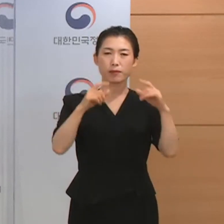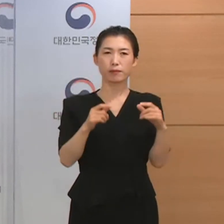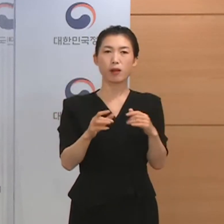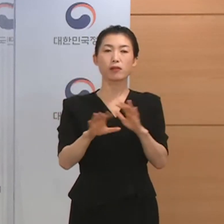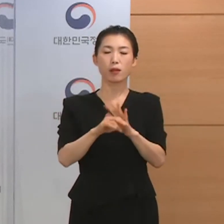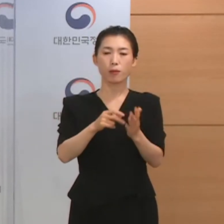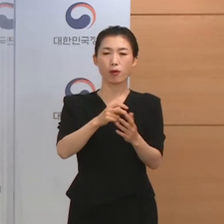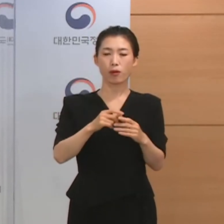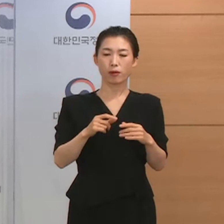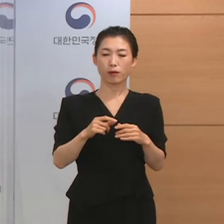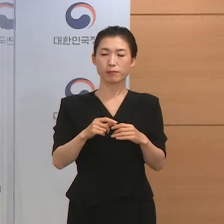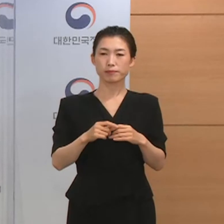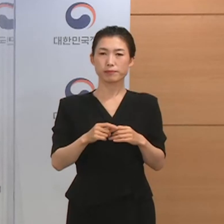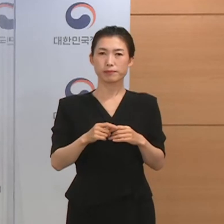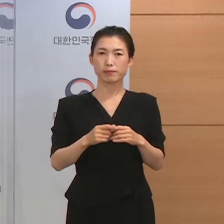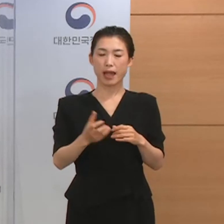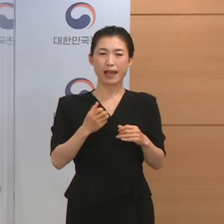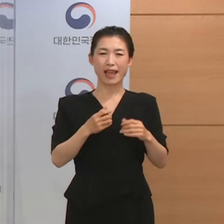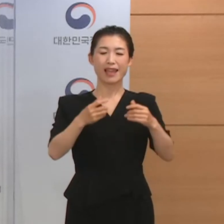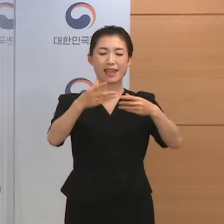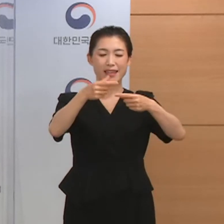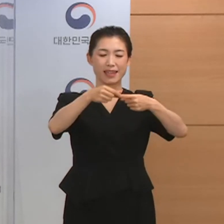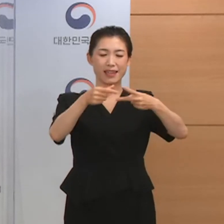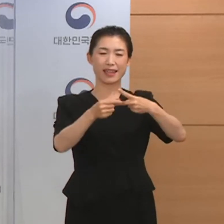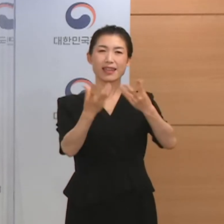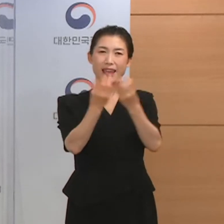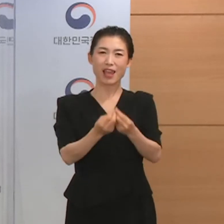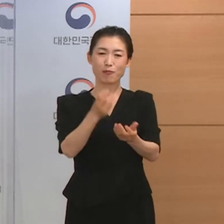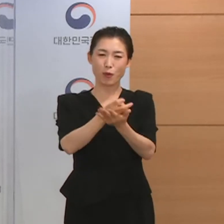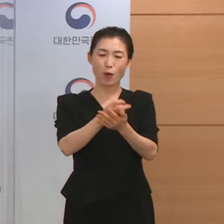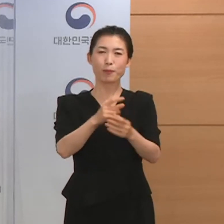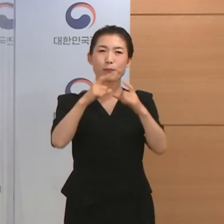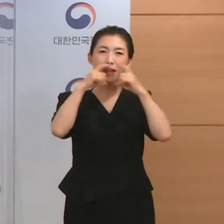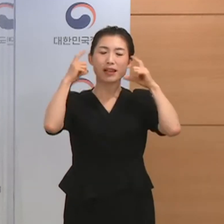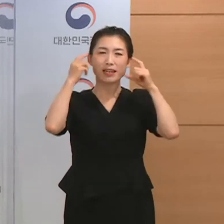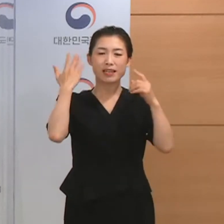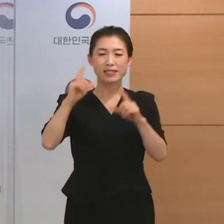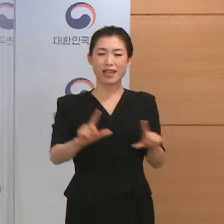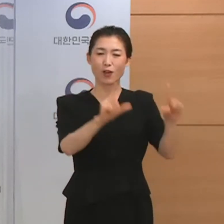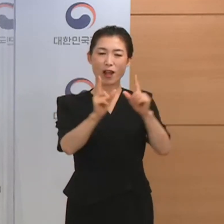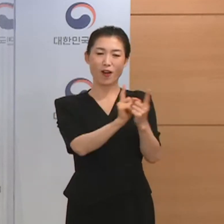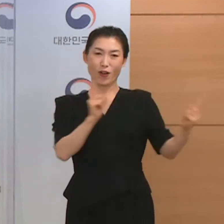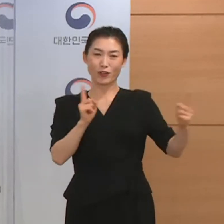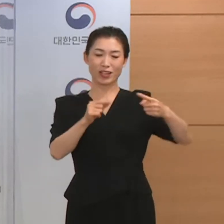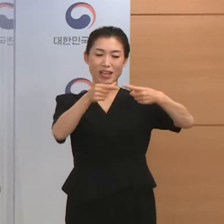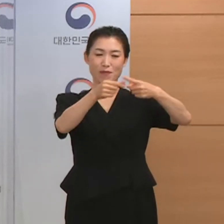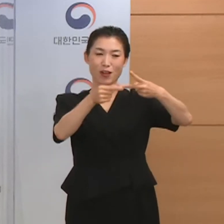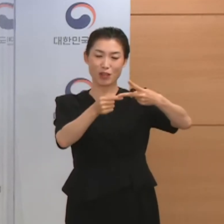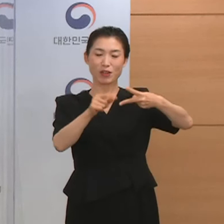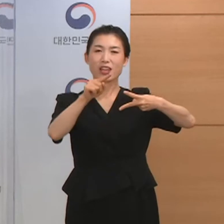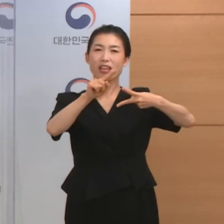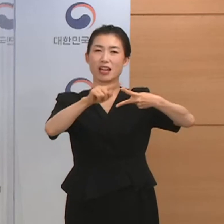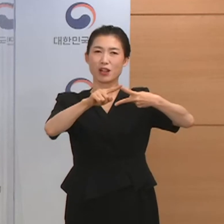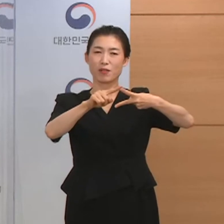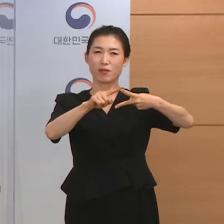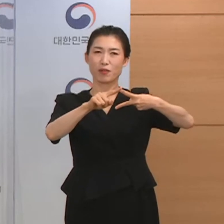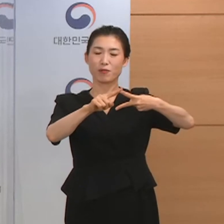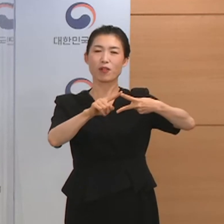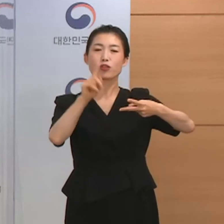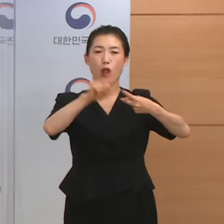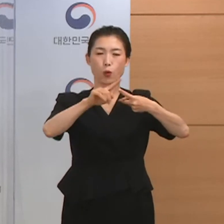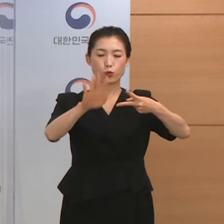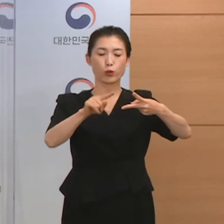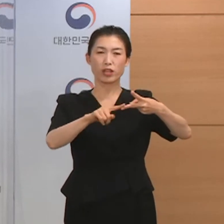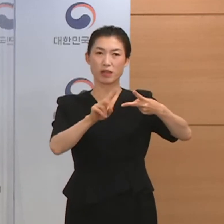위의 예외 조항에서 1번은 유지가 되고 두 번째 것은 해제된다고 해석하면 되는 것인지 궁금합니다.